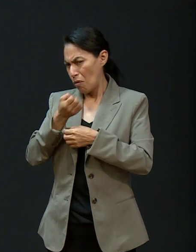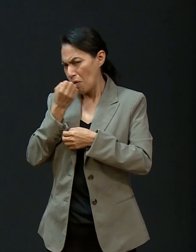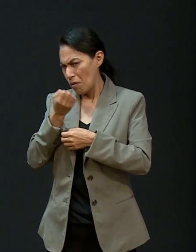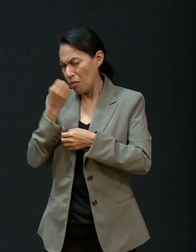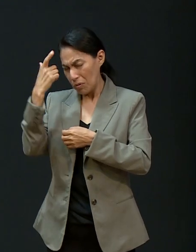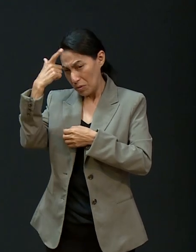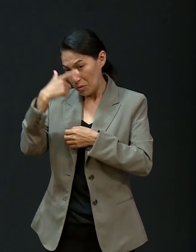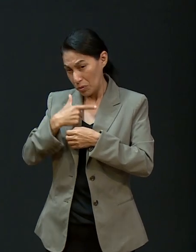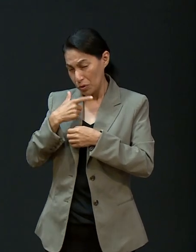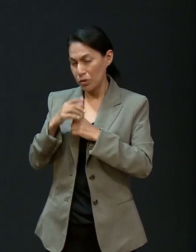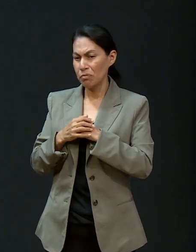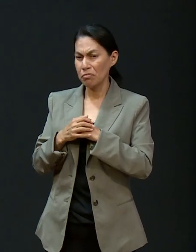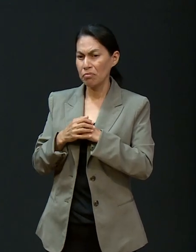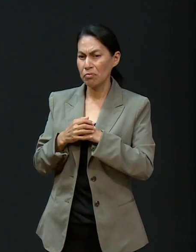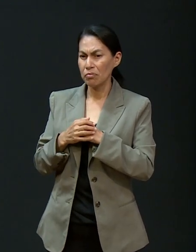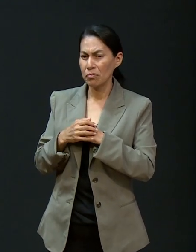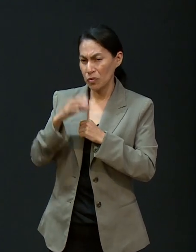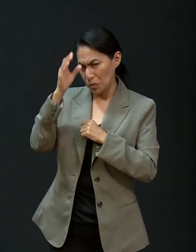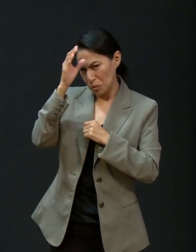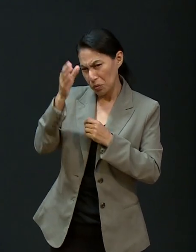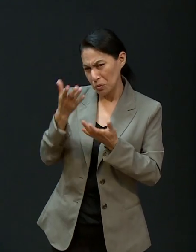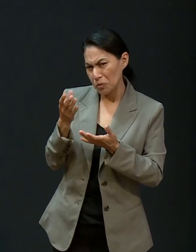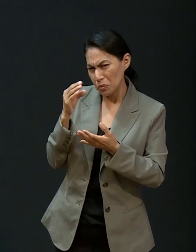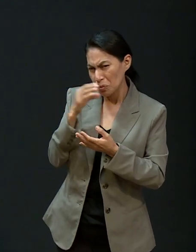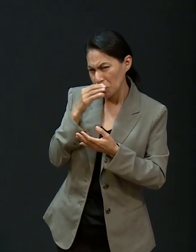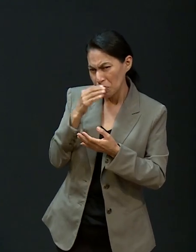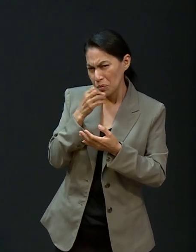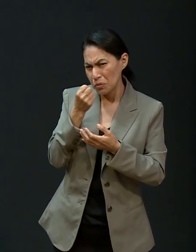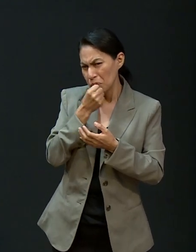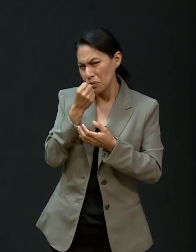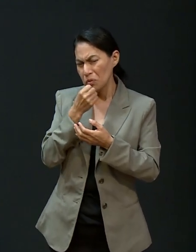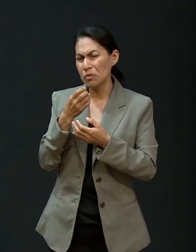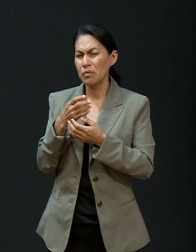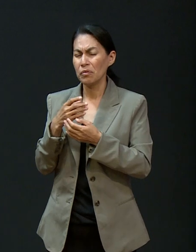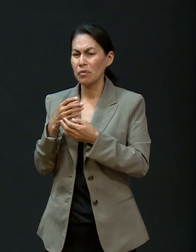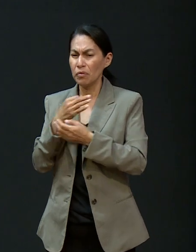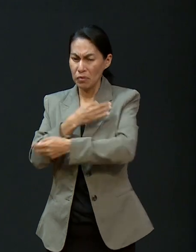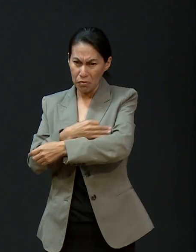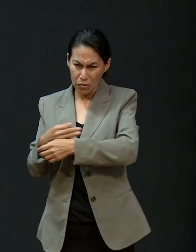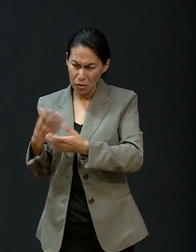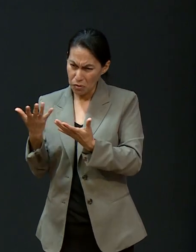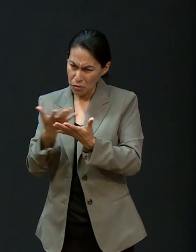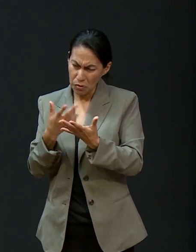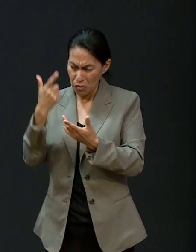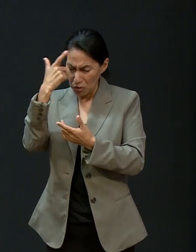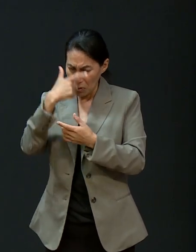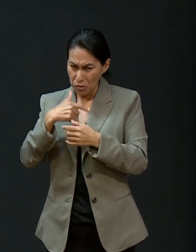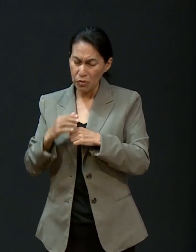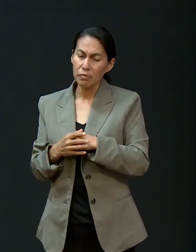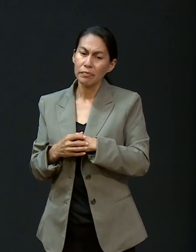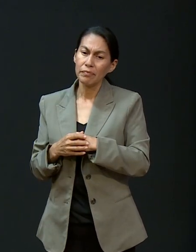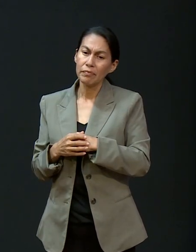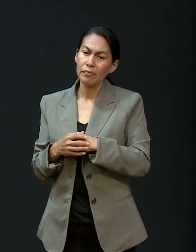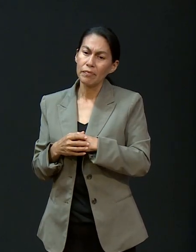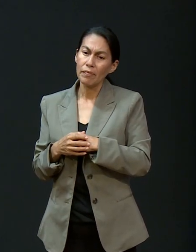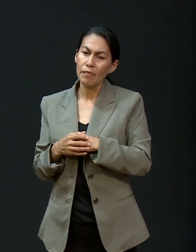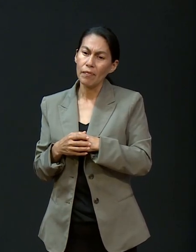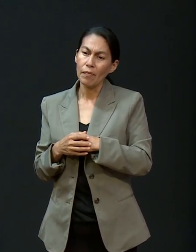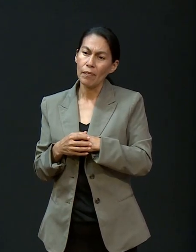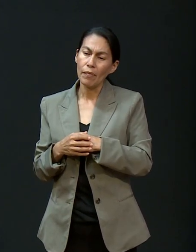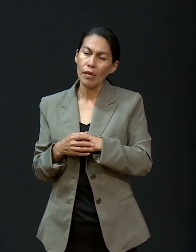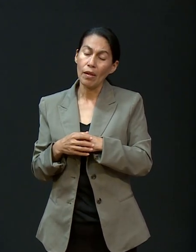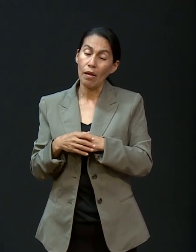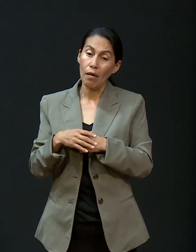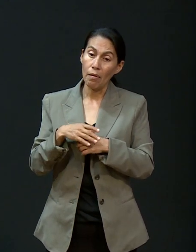generalmente en la noche, básicamente en la noche, y pues ahí